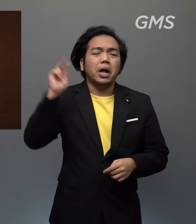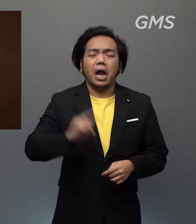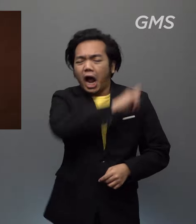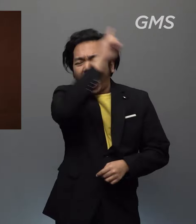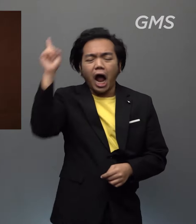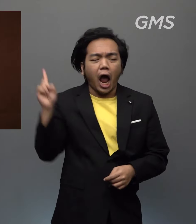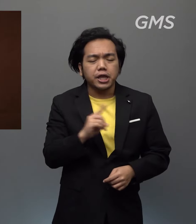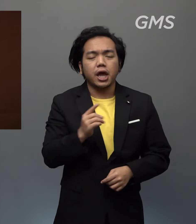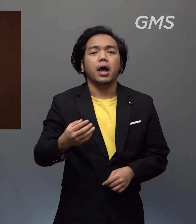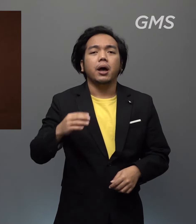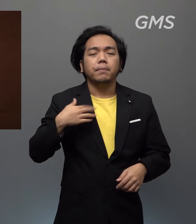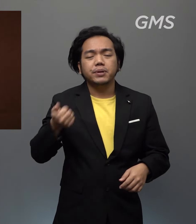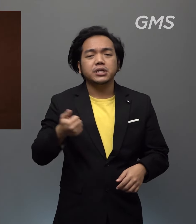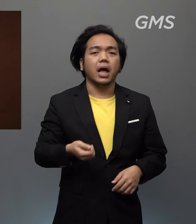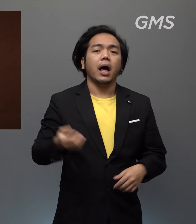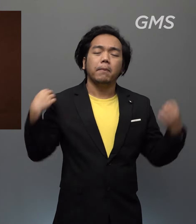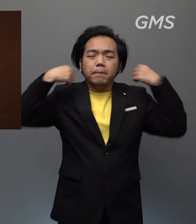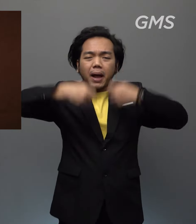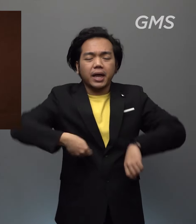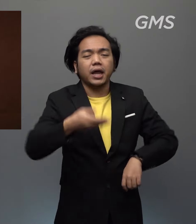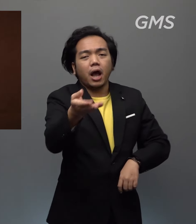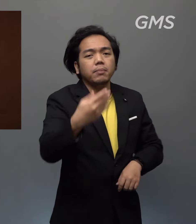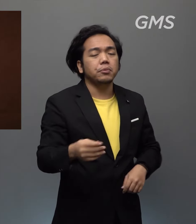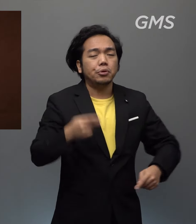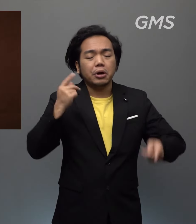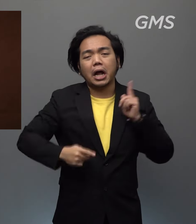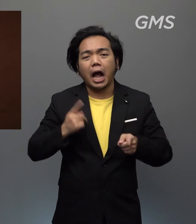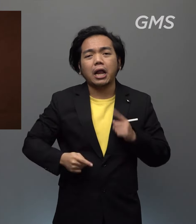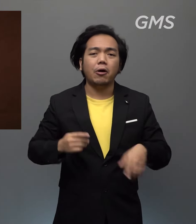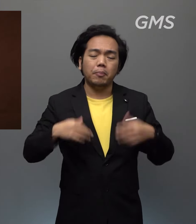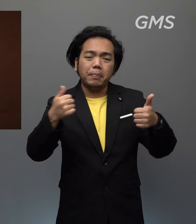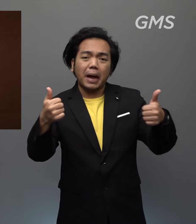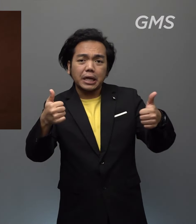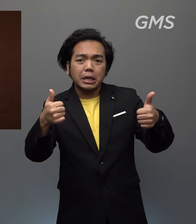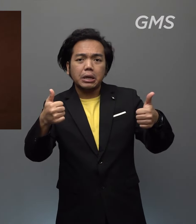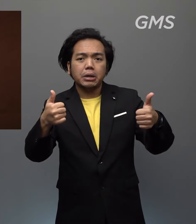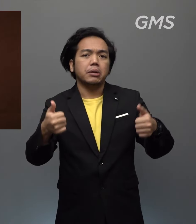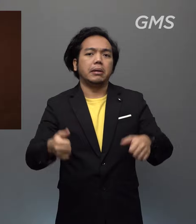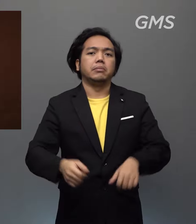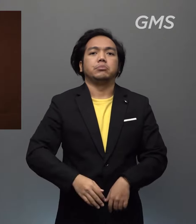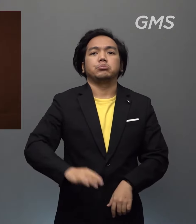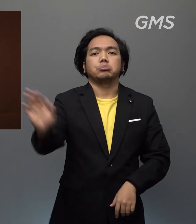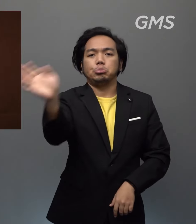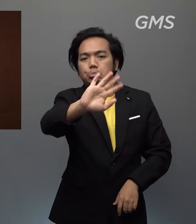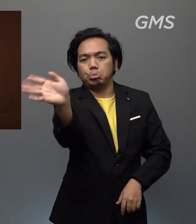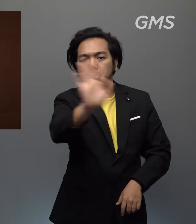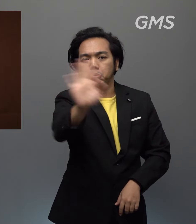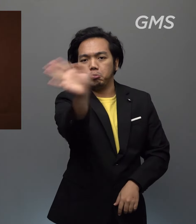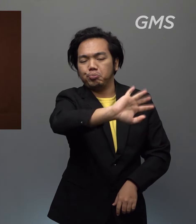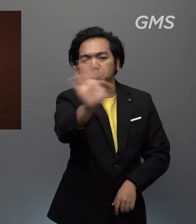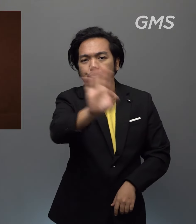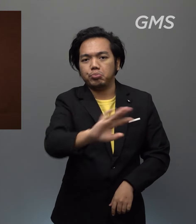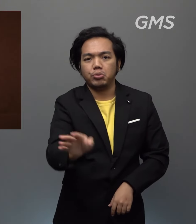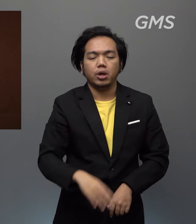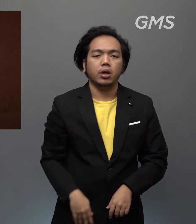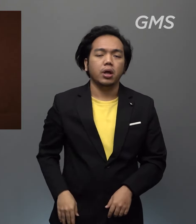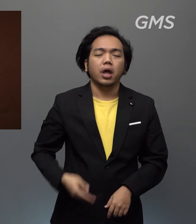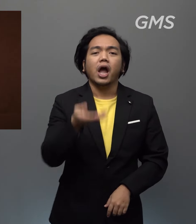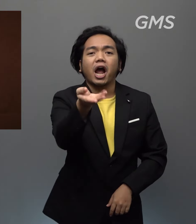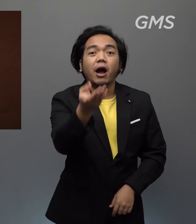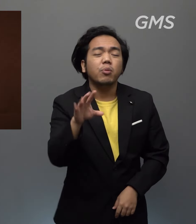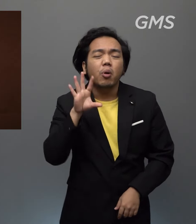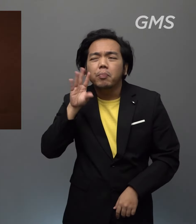berhasil. Kan begini pastor, kalau kondisinya sedang baik, kemudian mungkin dalam kejayaan, lalu semua